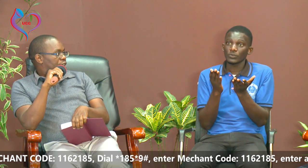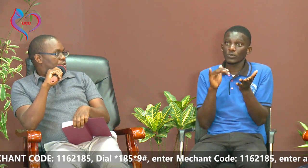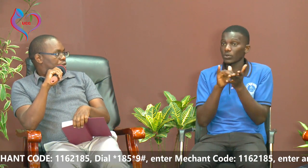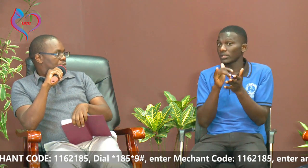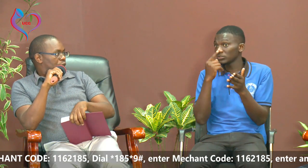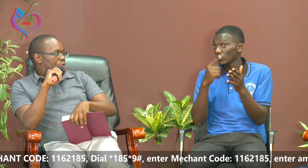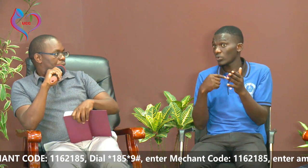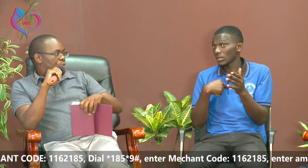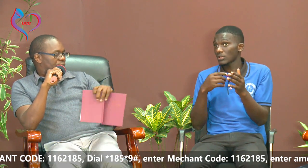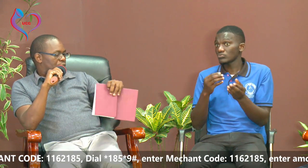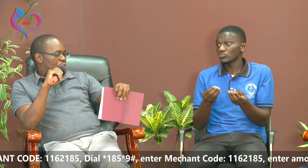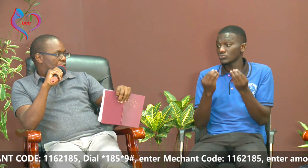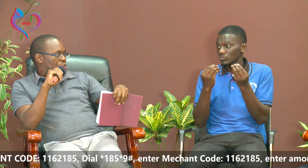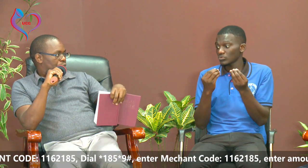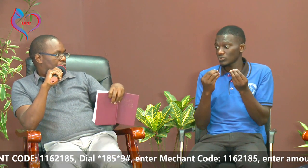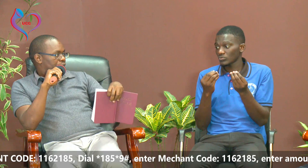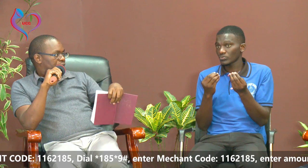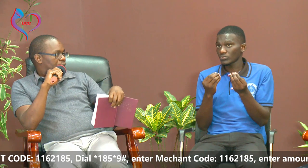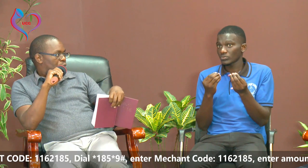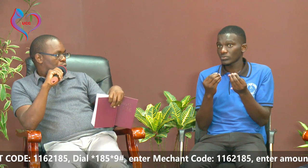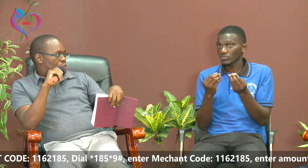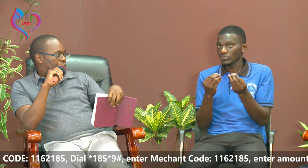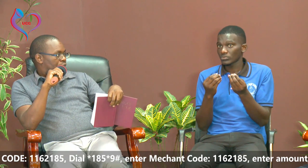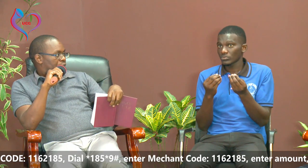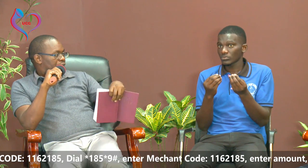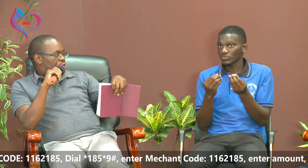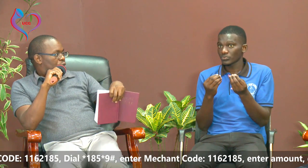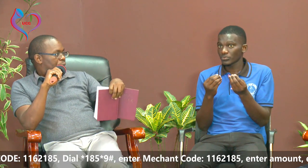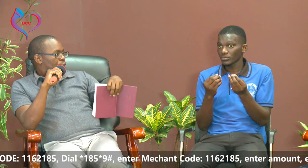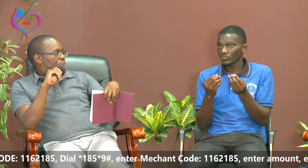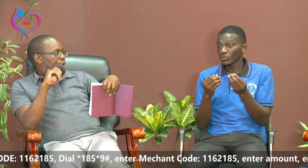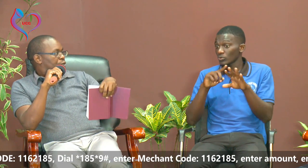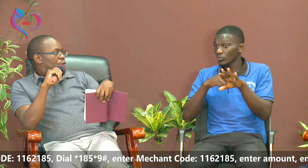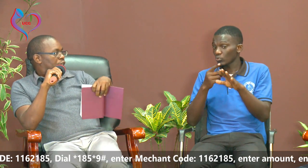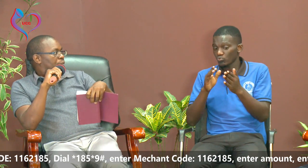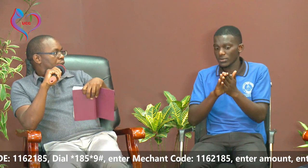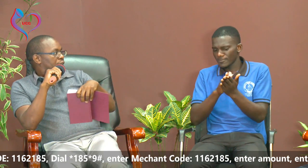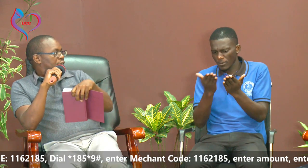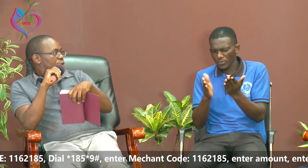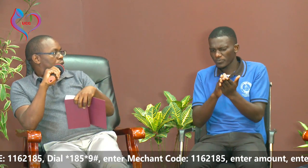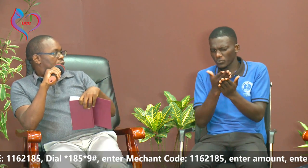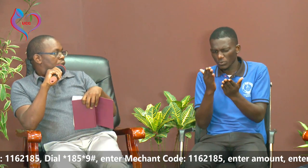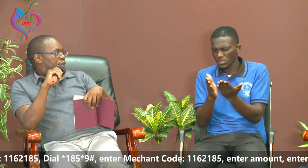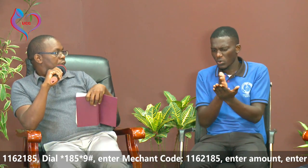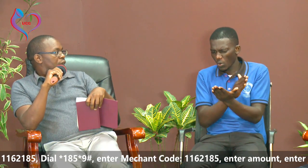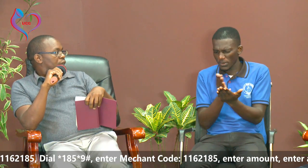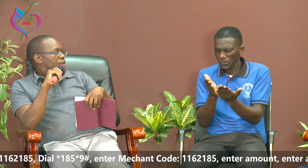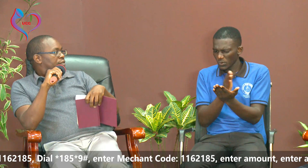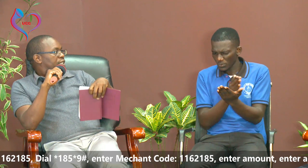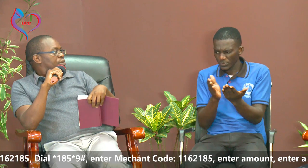till today ne bolaba no Bible yange yo mwaka guno najimala mugokuna ne buli wona bikula page walwo chempandisewo nina themes